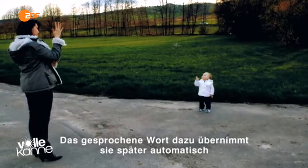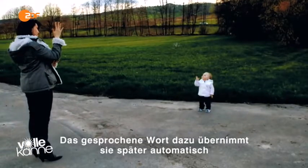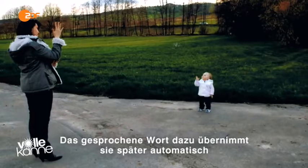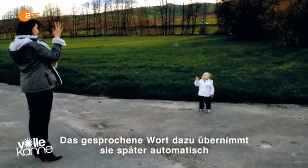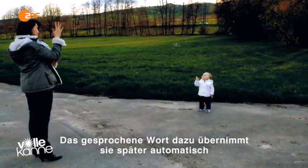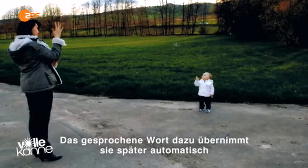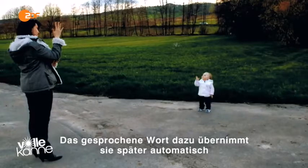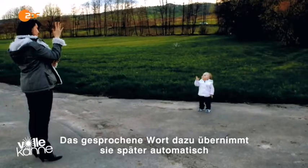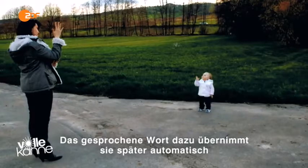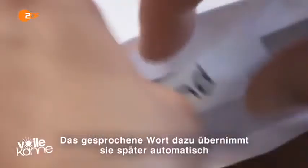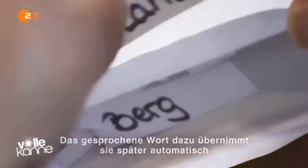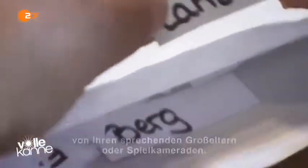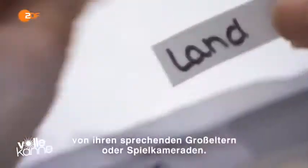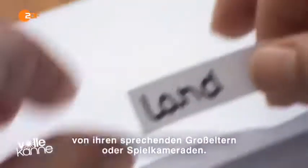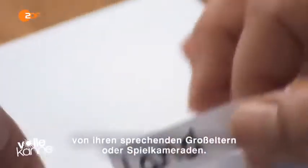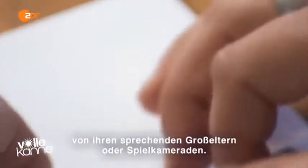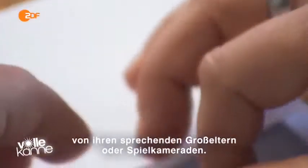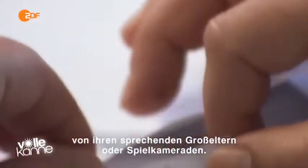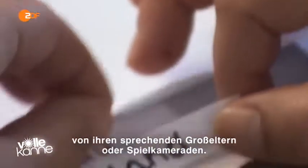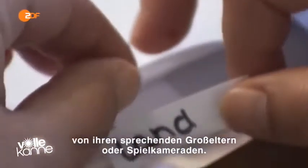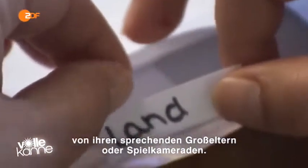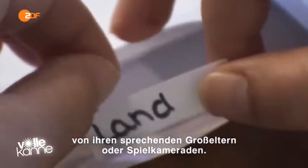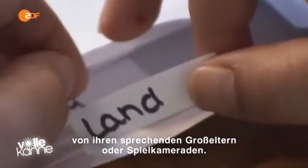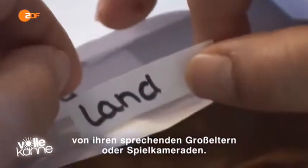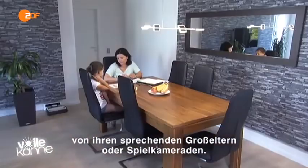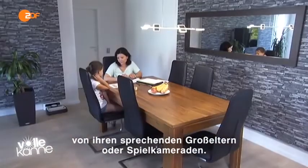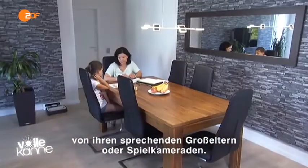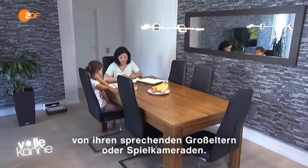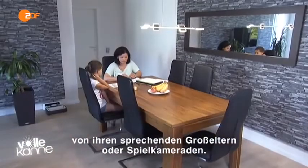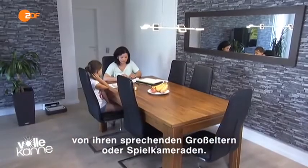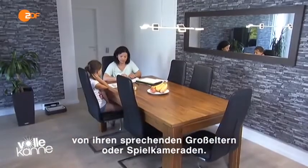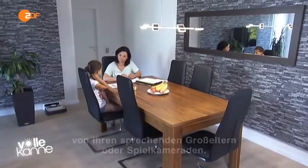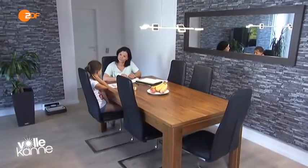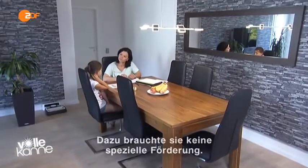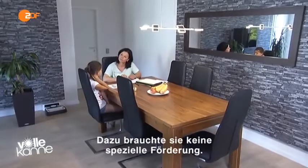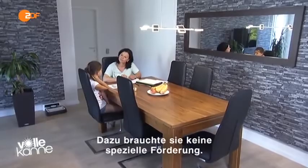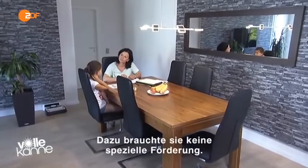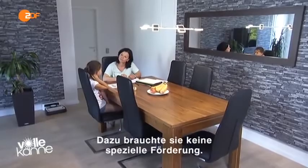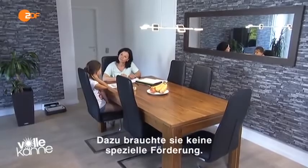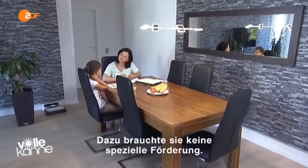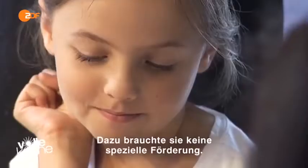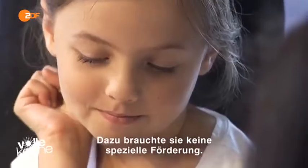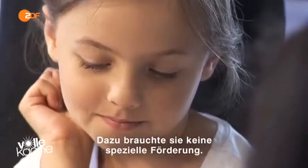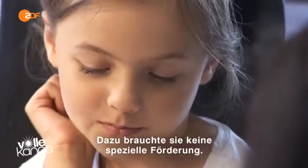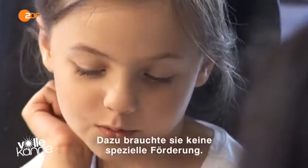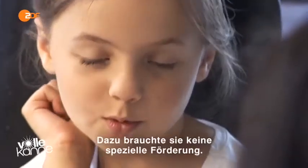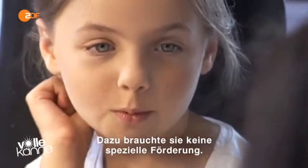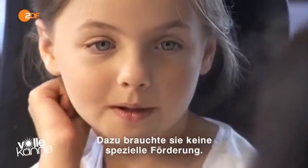sie später automatisch von ihren sprechenden Großeltern oder von Spielkameraden. Dazu braucht sie keine spezielle Förderung.